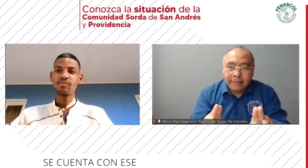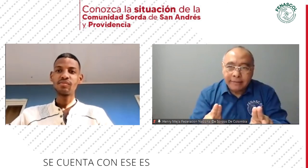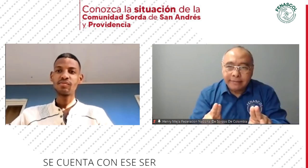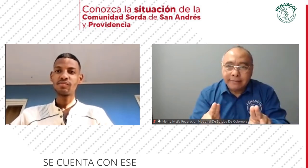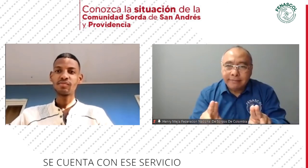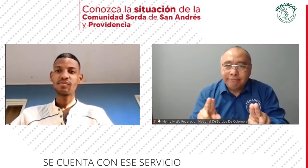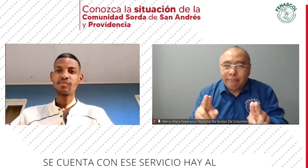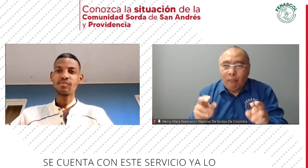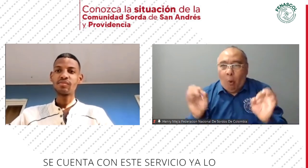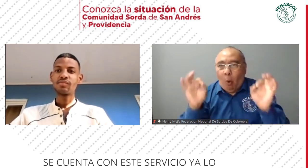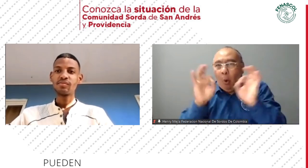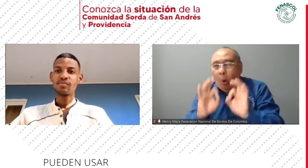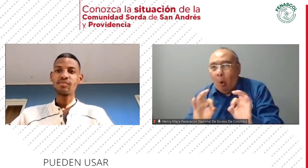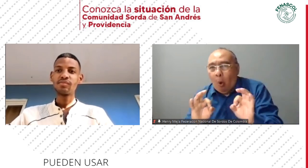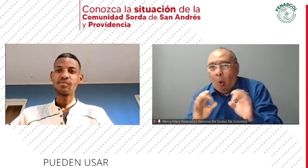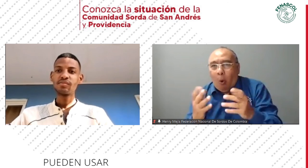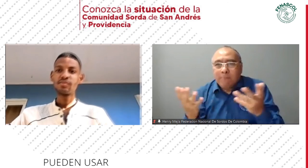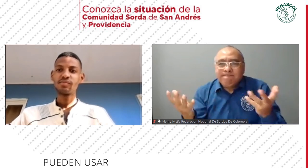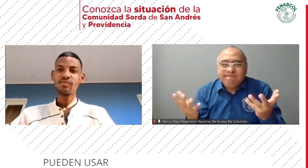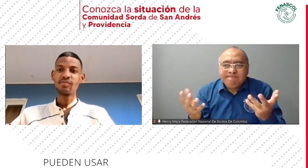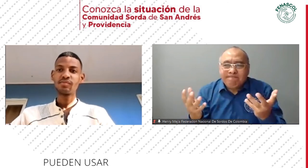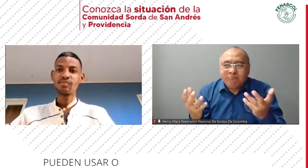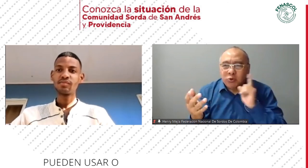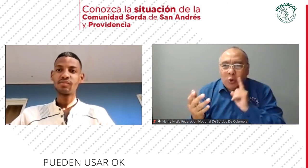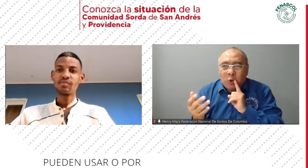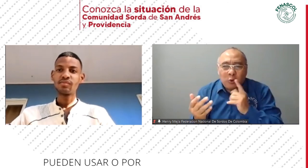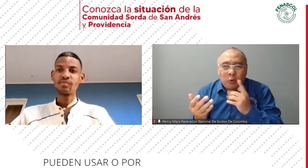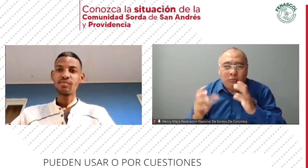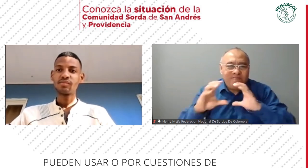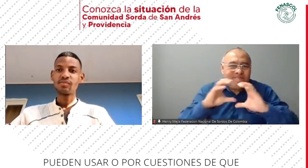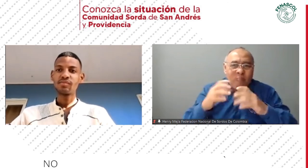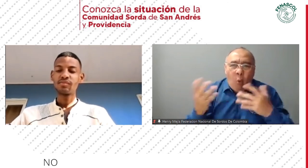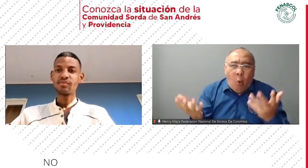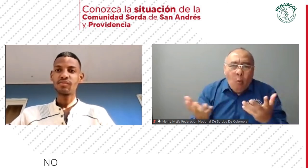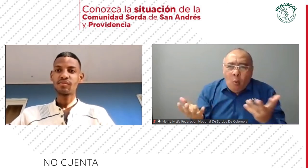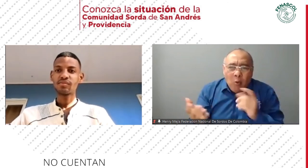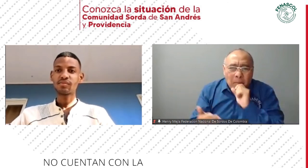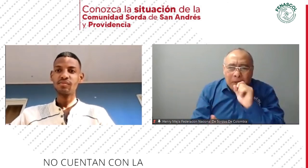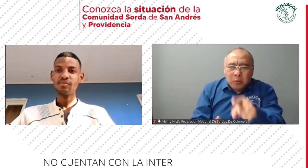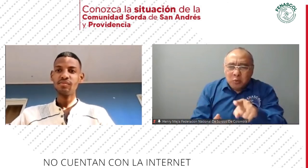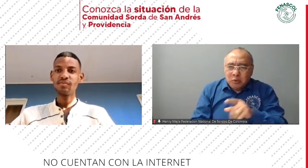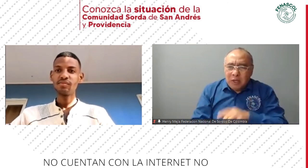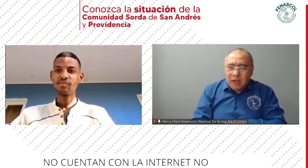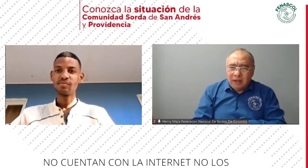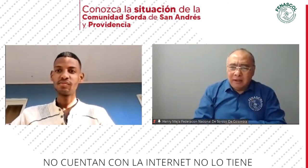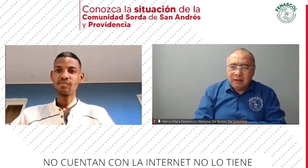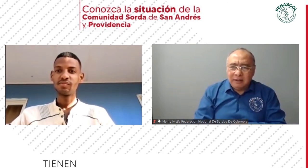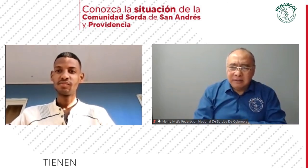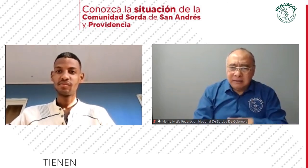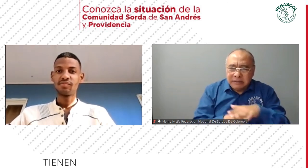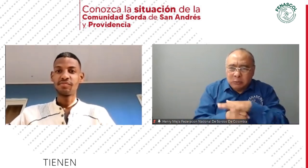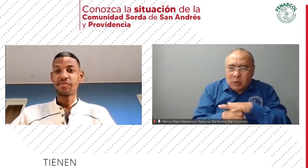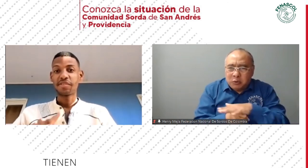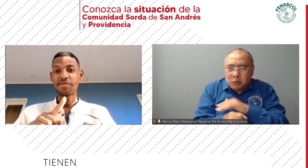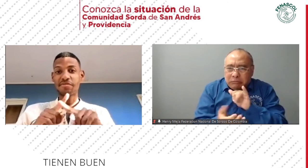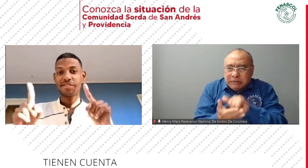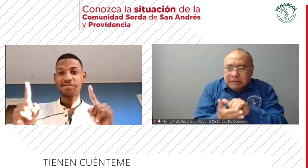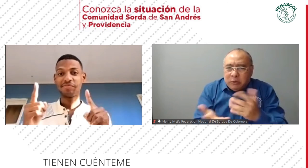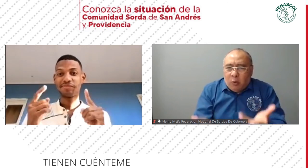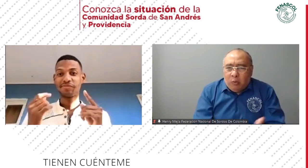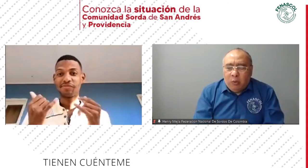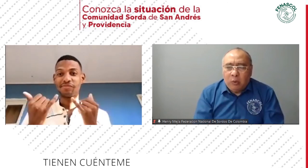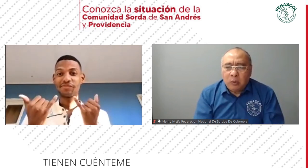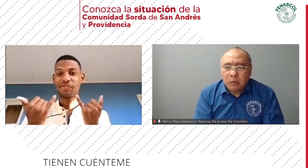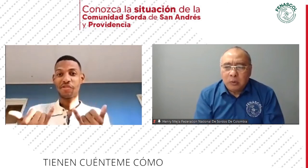con ese servicio ya lo pueden usar o por cuestiones de que no cuentan con la internet no lo tienen cuéntenme